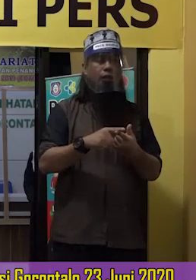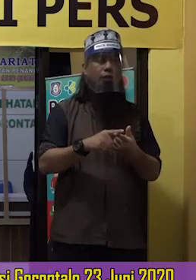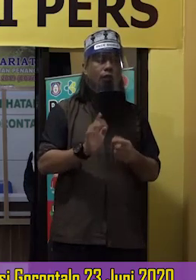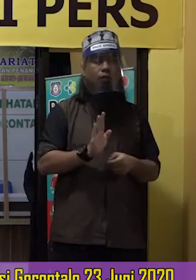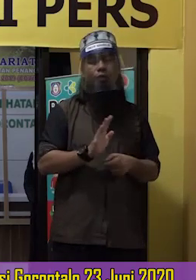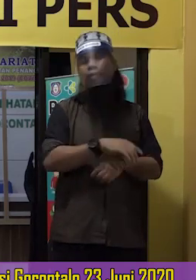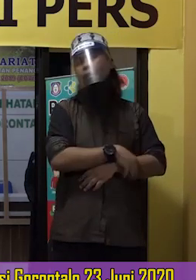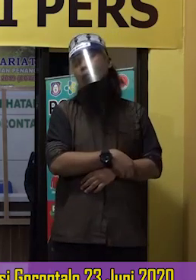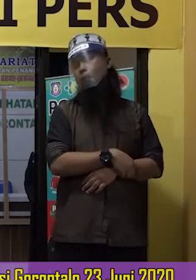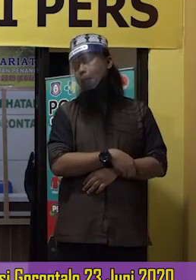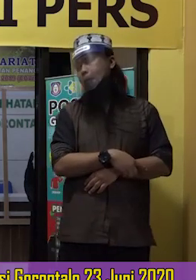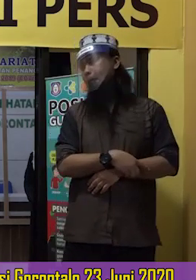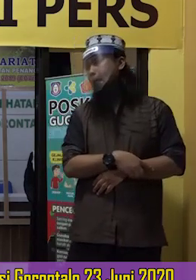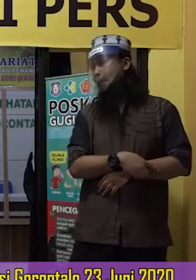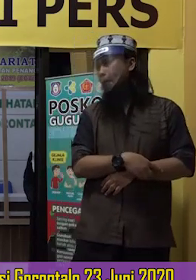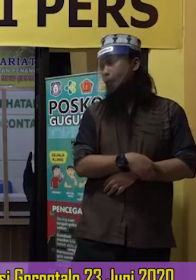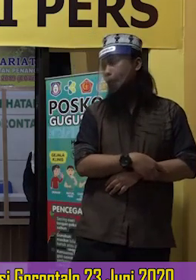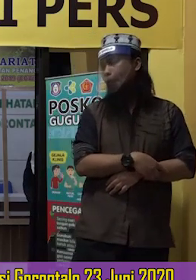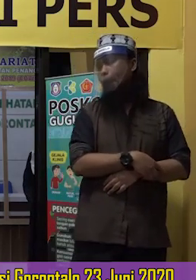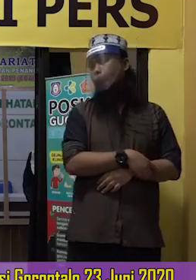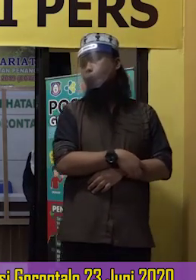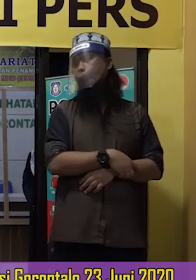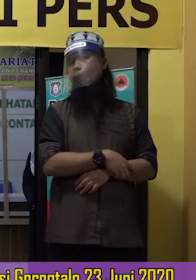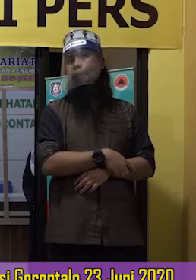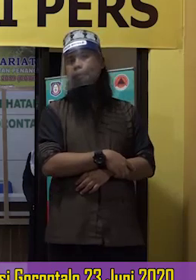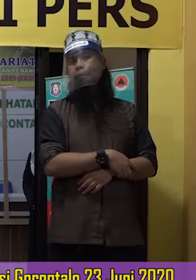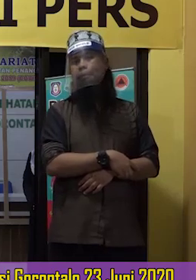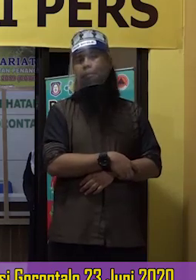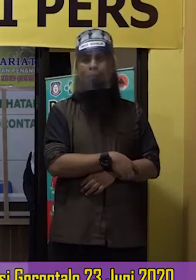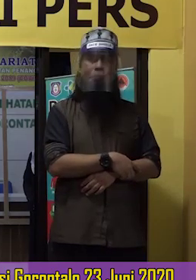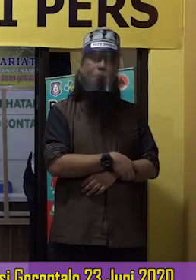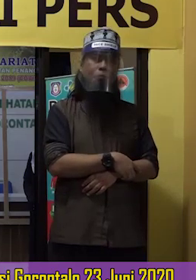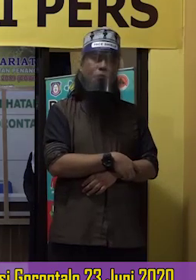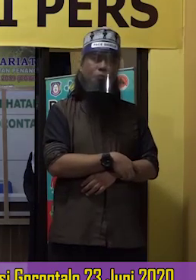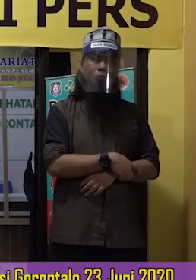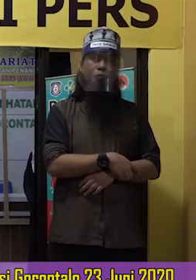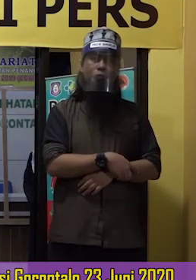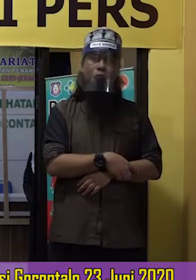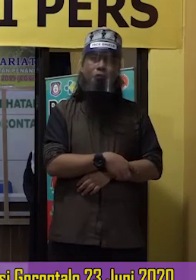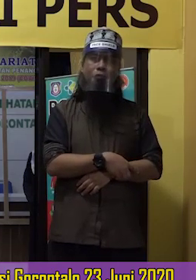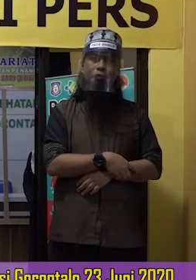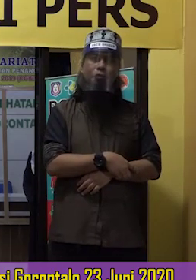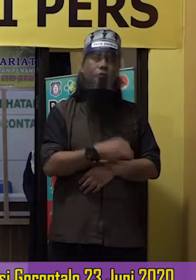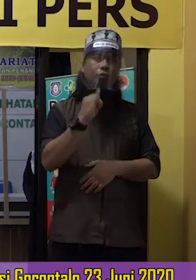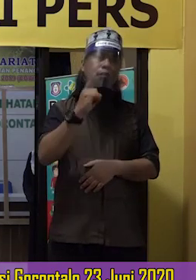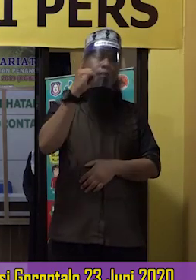tugas kabupaten kota yang kami lakukan itu tidak berbayar alias